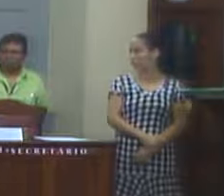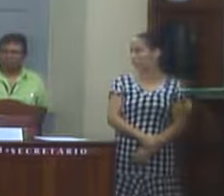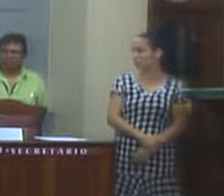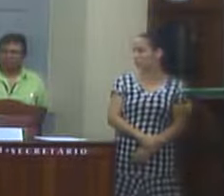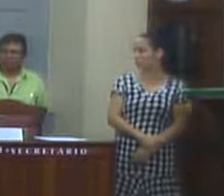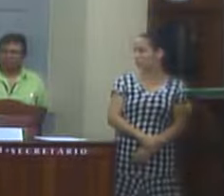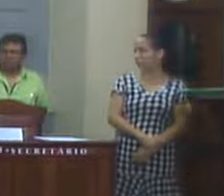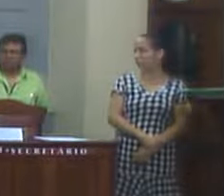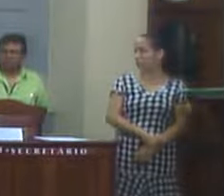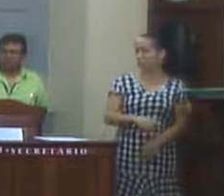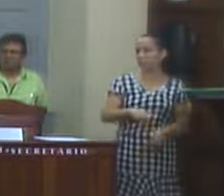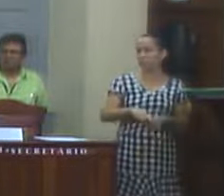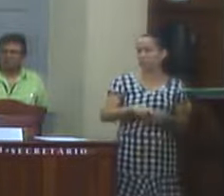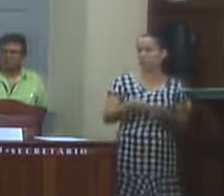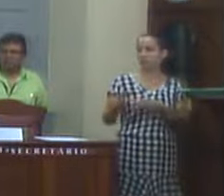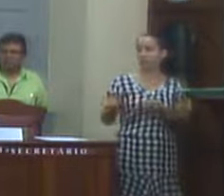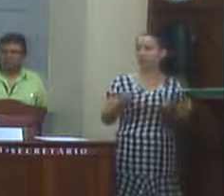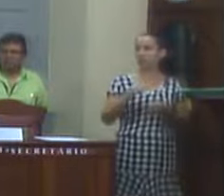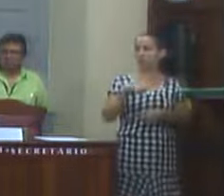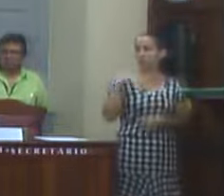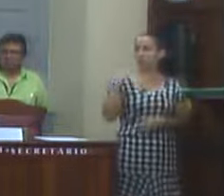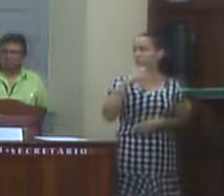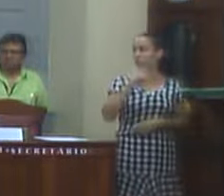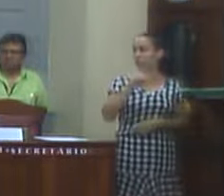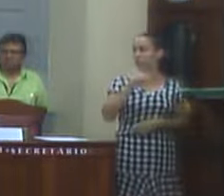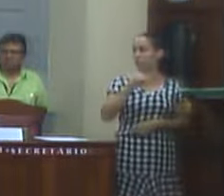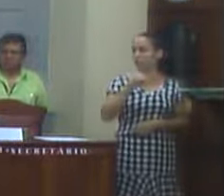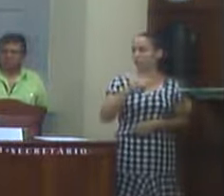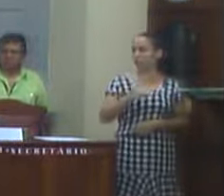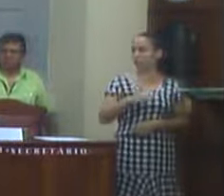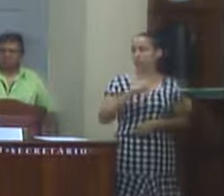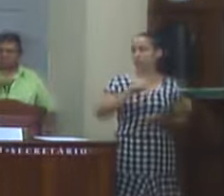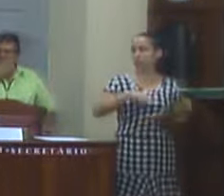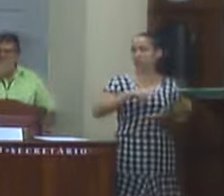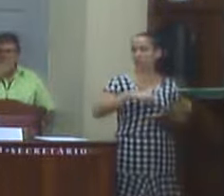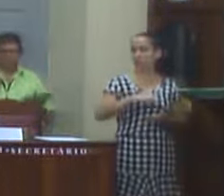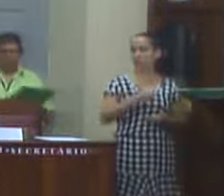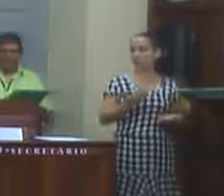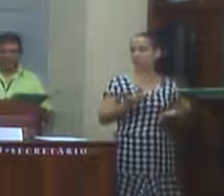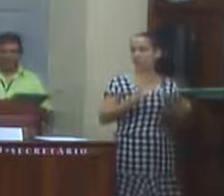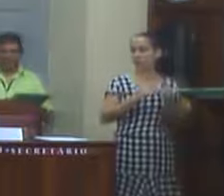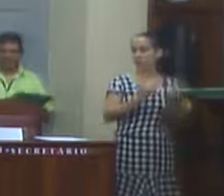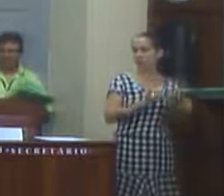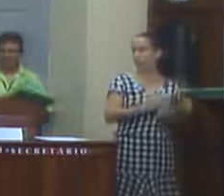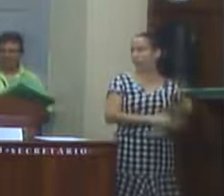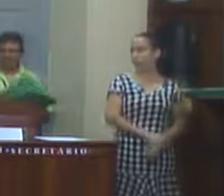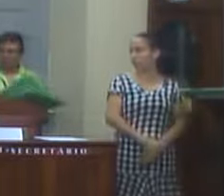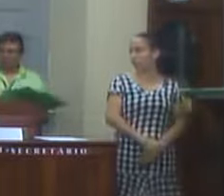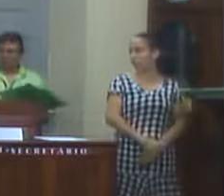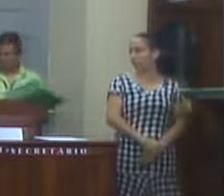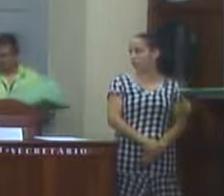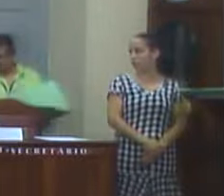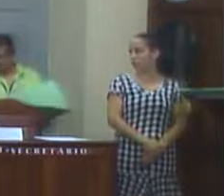Quero aqui estar convidando o vereador Silvio Graça para estar fazendo a leitura da sessão ordinária de hoje.